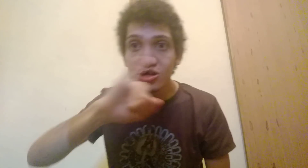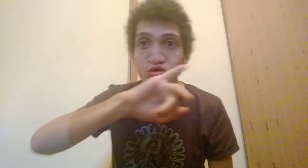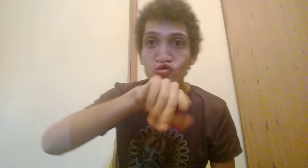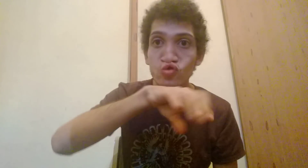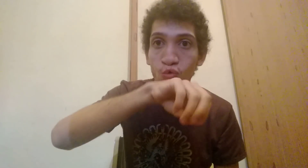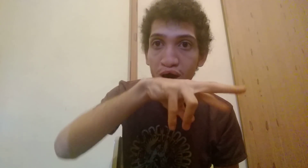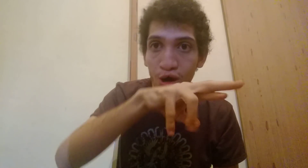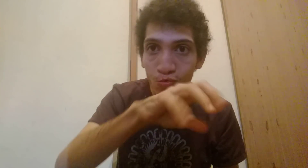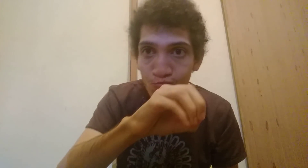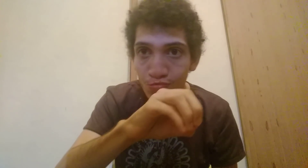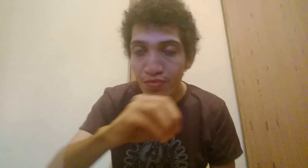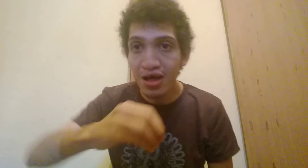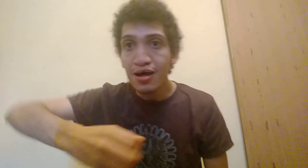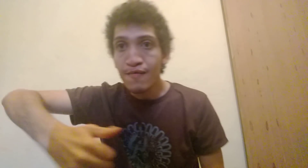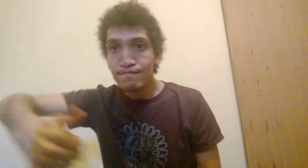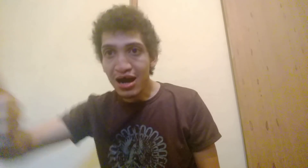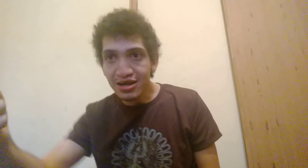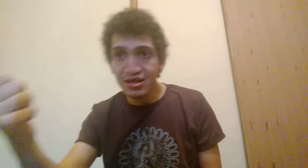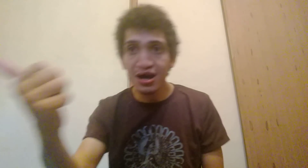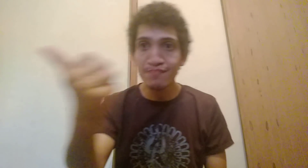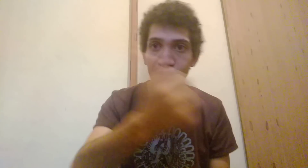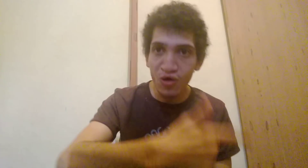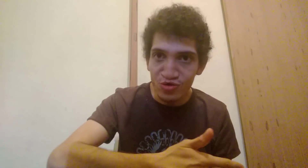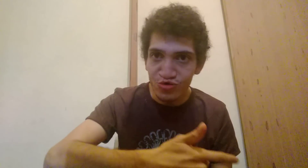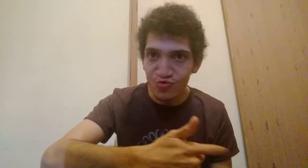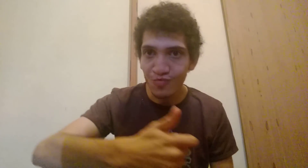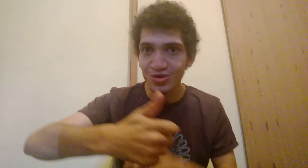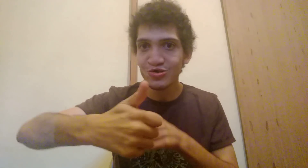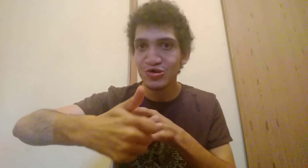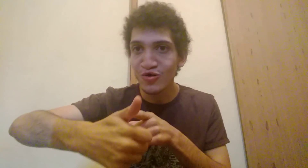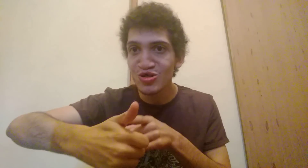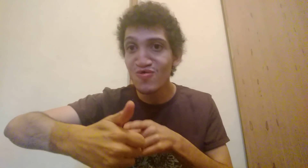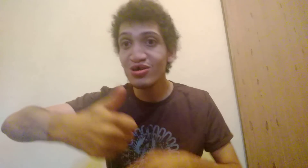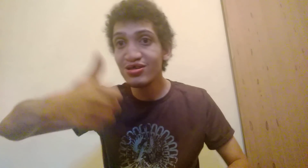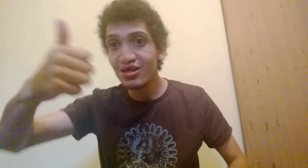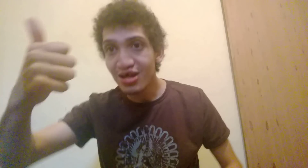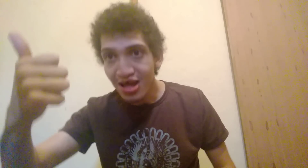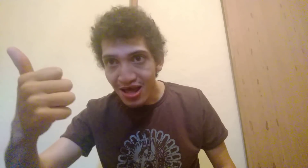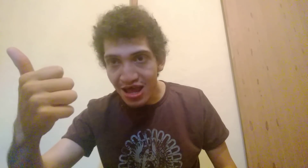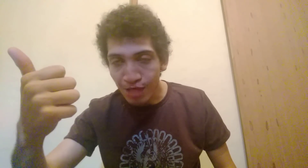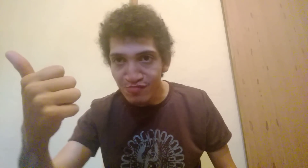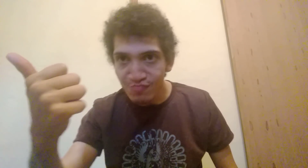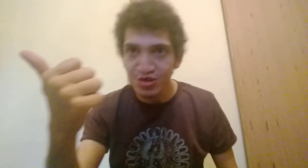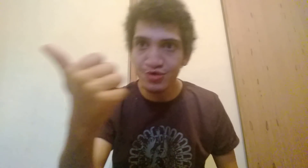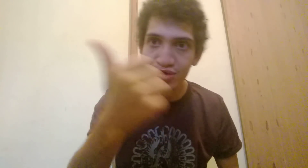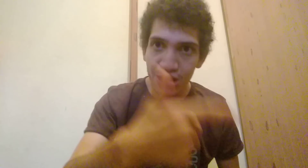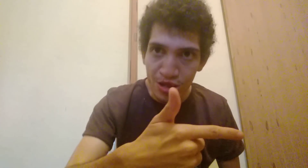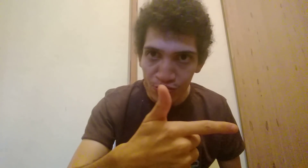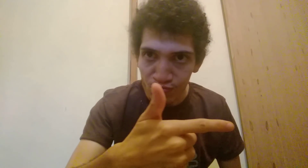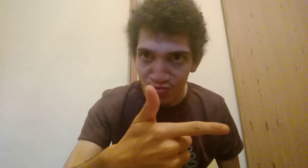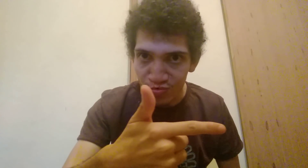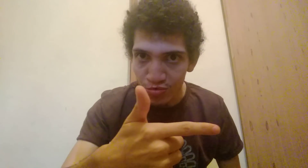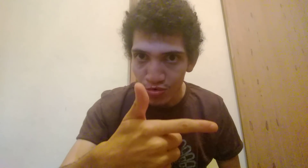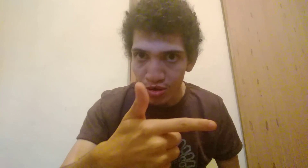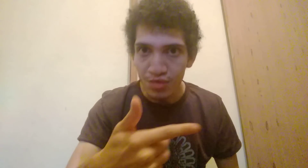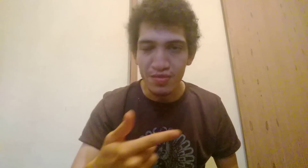João, né? Maria é melhor do que João, esse sinal é o E, ela primeiro, ele segundo, né?